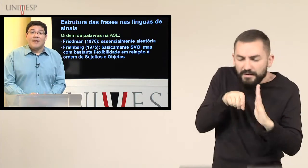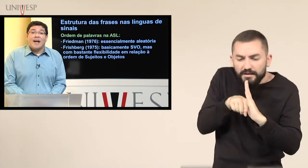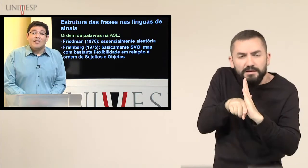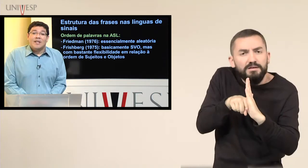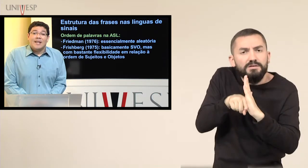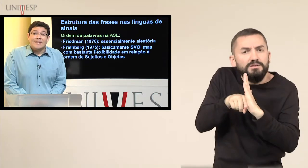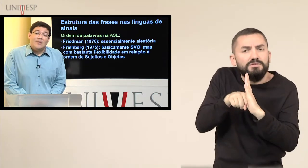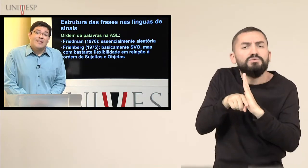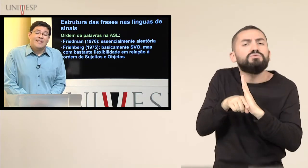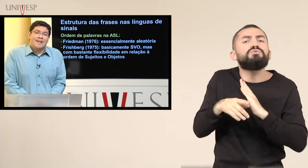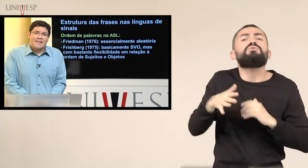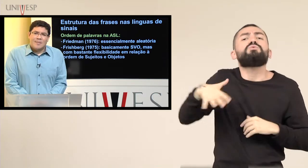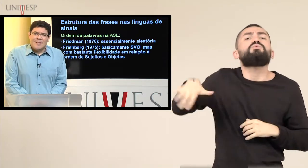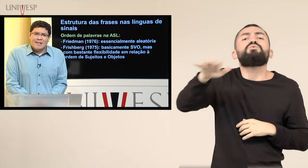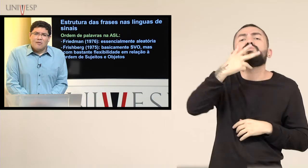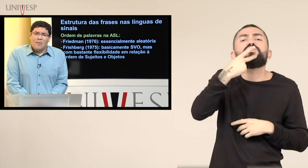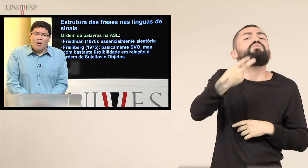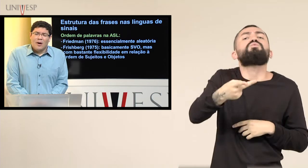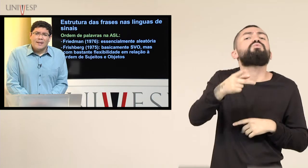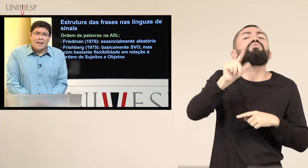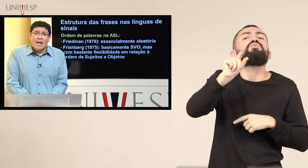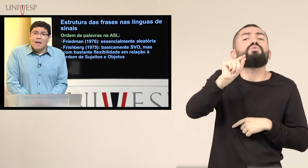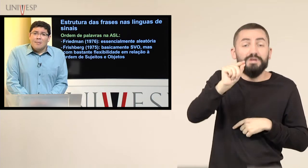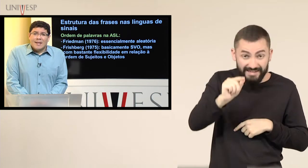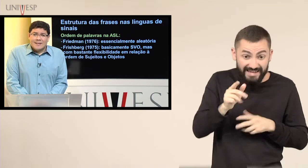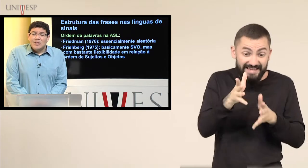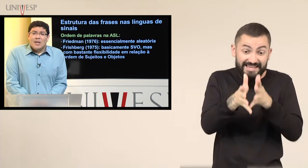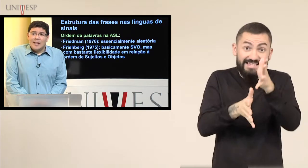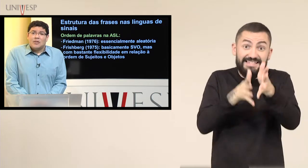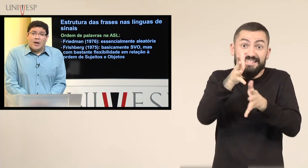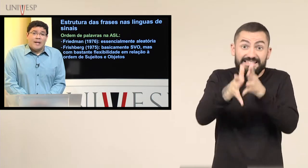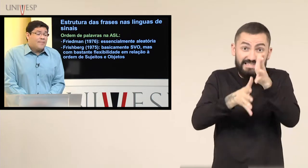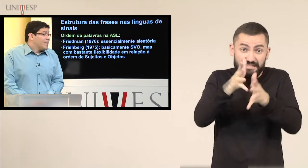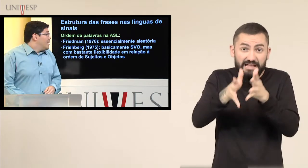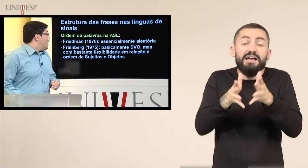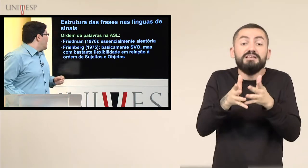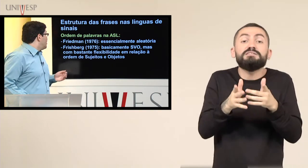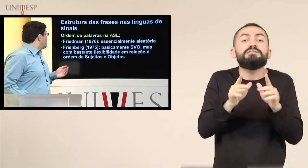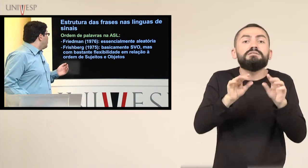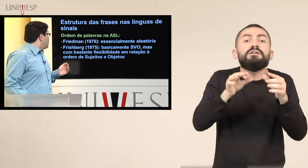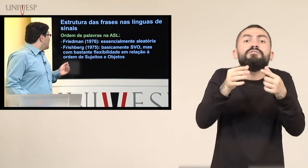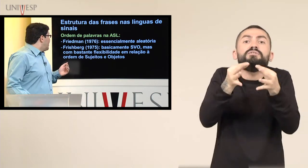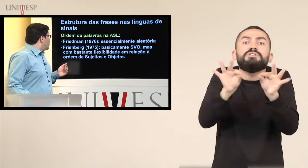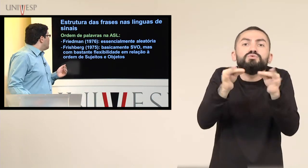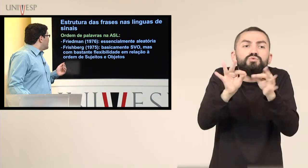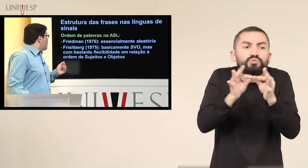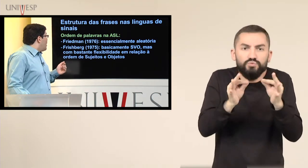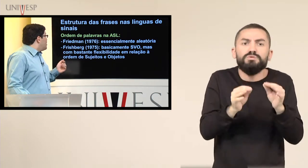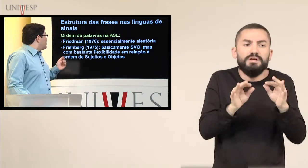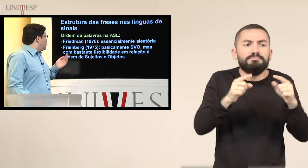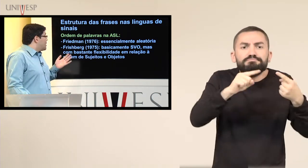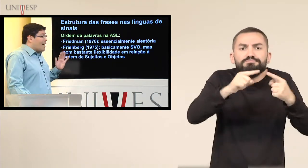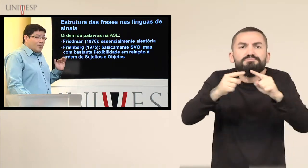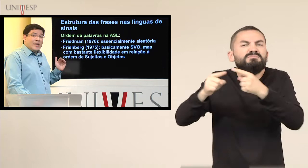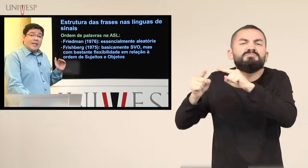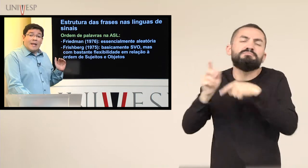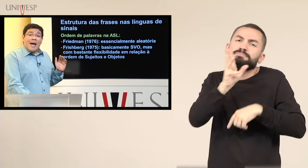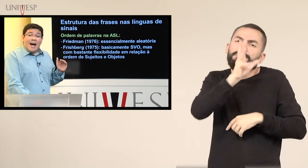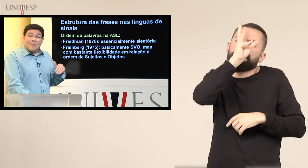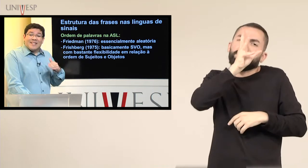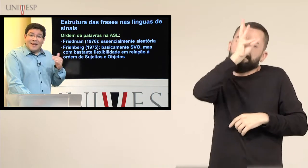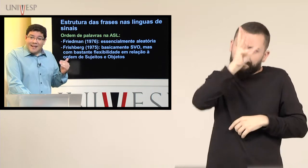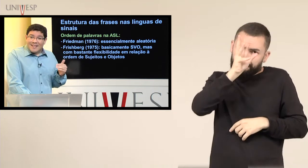defendiam, na verdade, que as línguas de sinais apresentavam uma ordem bastante aleatória. Estudos subsequentes mostraram